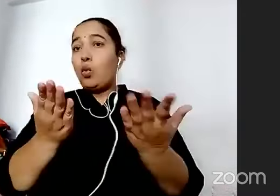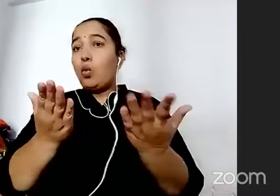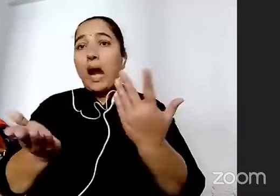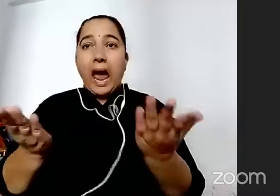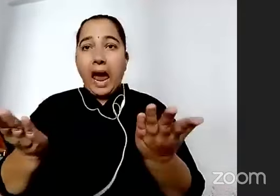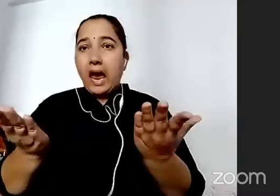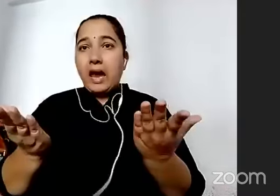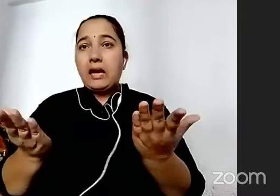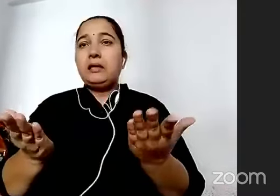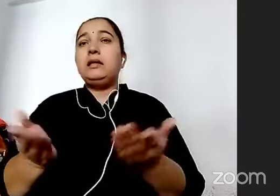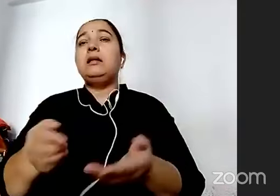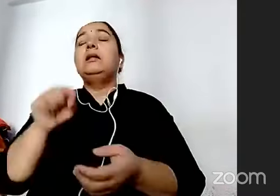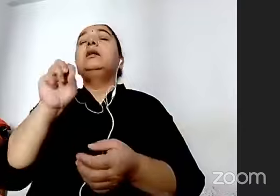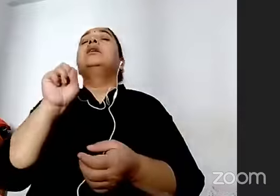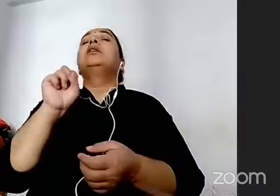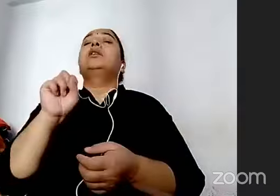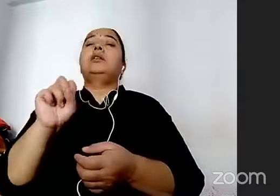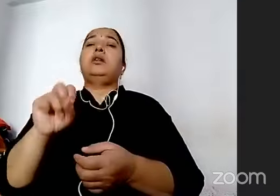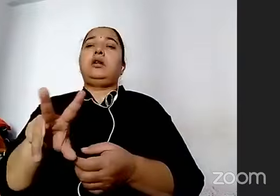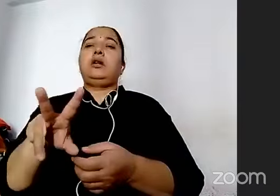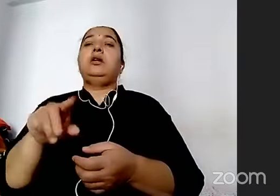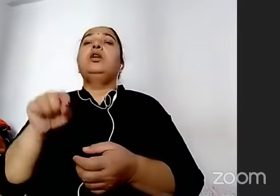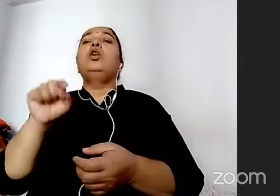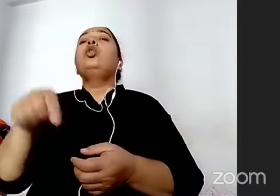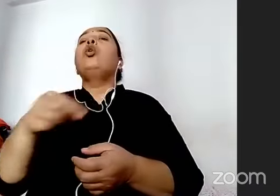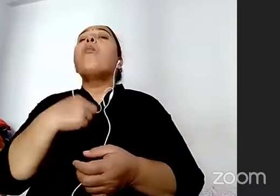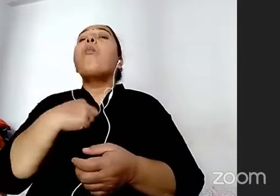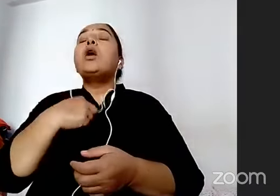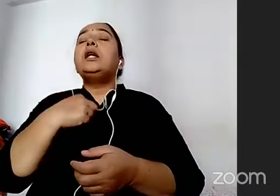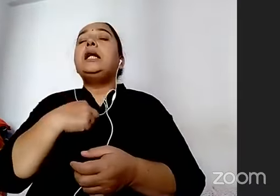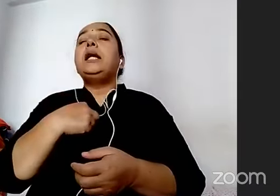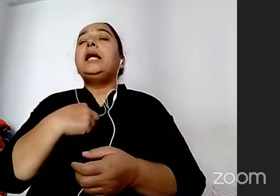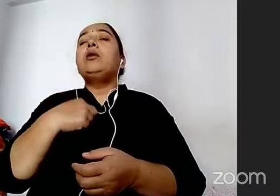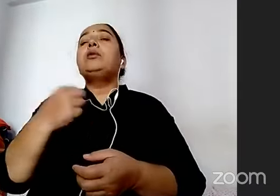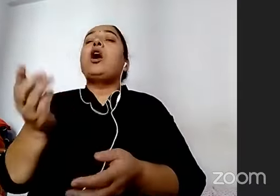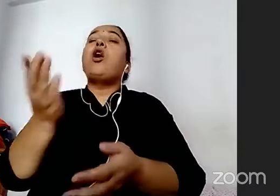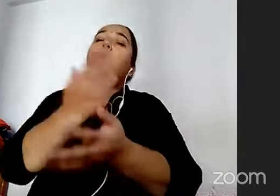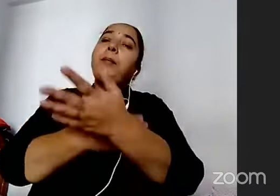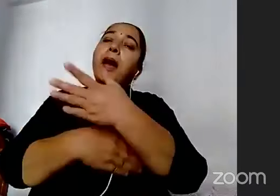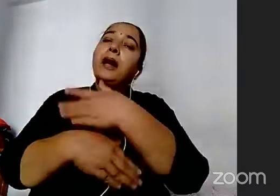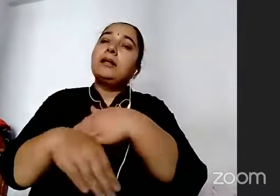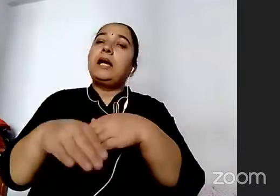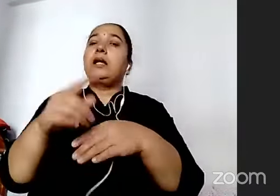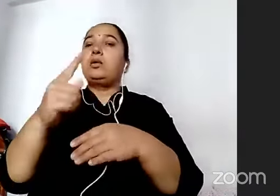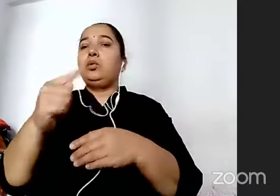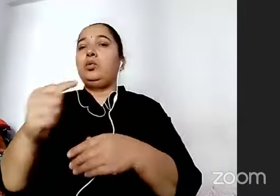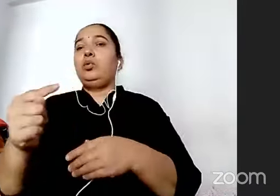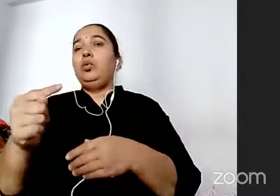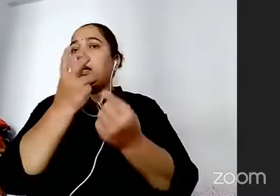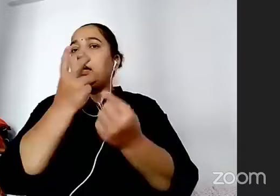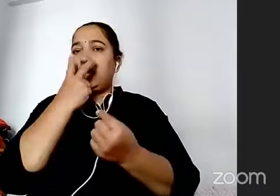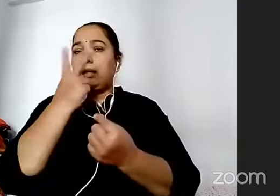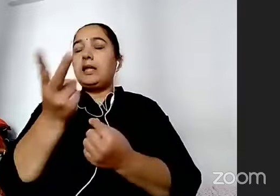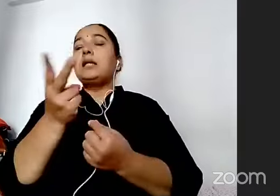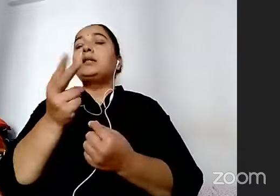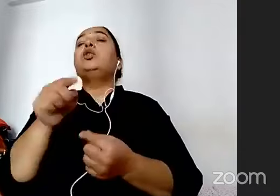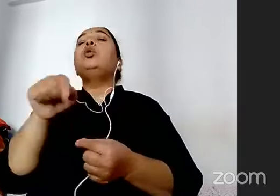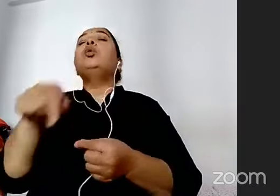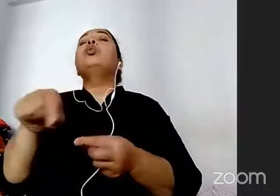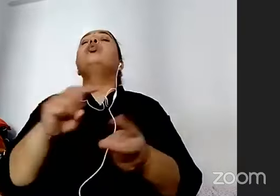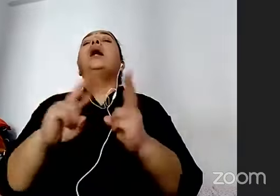एज अ डिसेबिलिटीको चाहिँ नेरेटिभबाट हेर्दाखेरि चाहिँ त्यो कुराहरूलाई चाहिँ हामीले हेऱ्यौँ भने चाहिँ अनि बल्ल